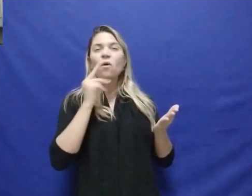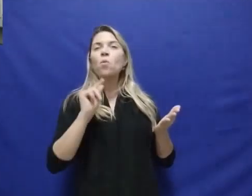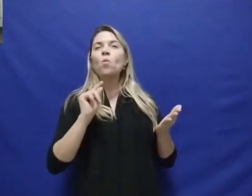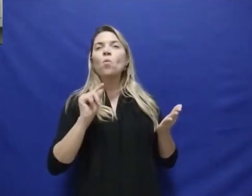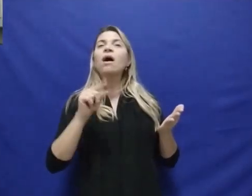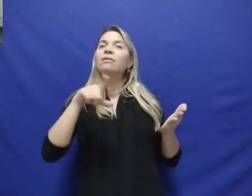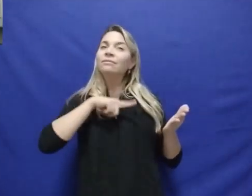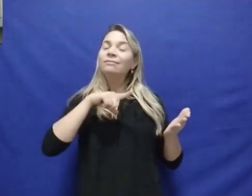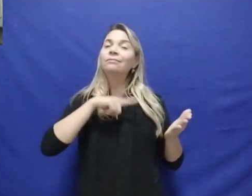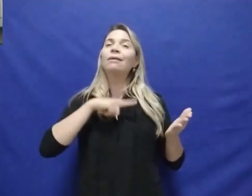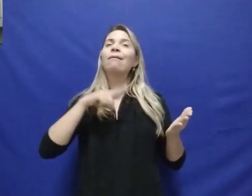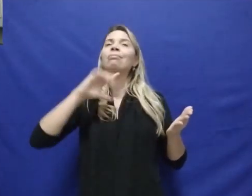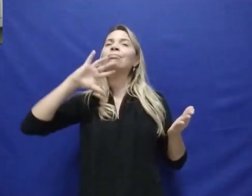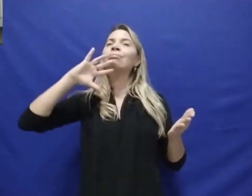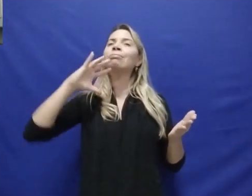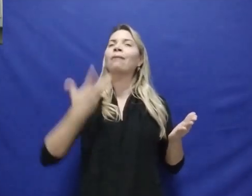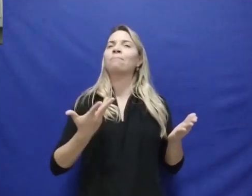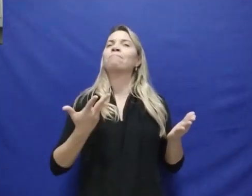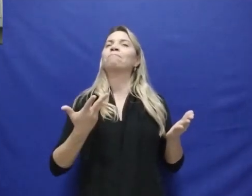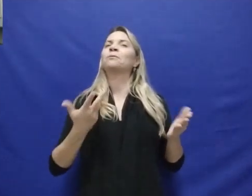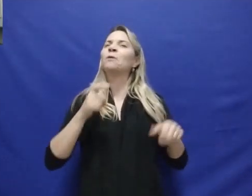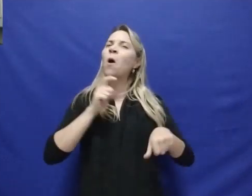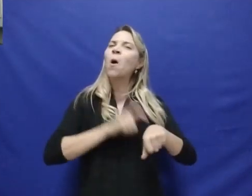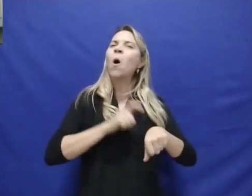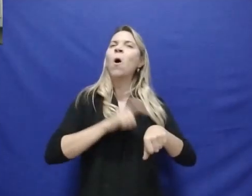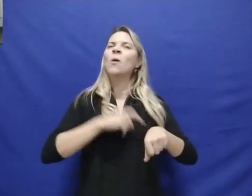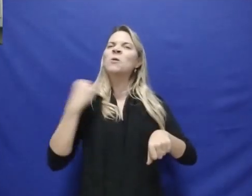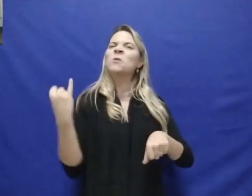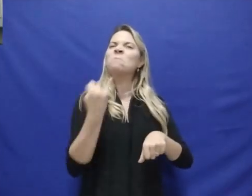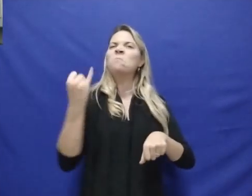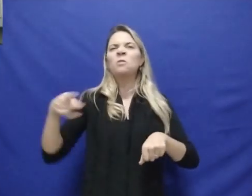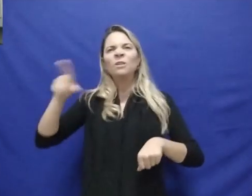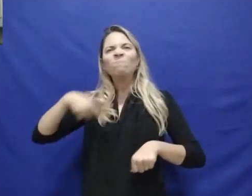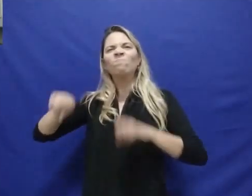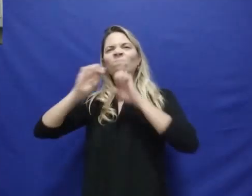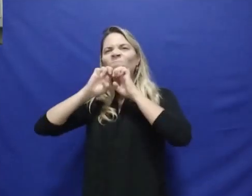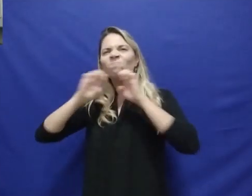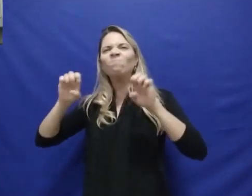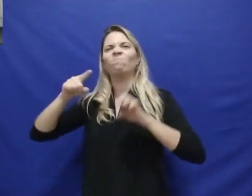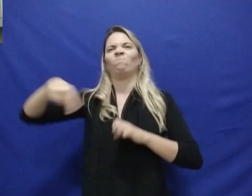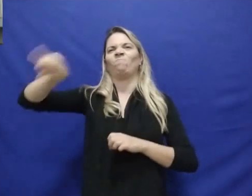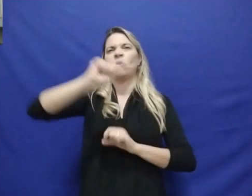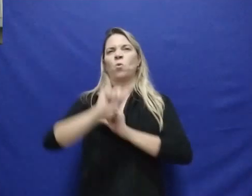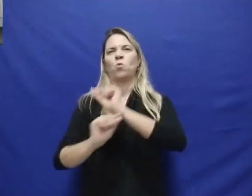tempo da grande colheita espiritual. Talvez